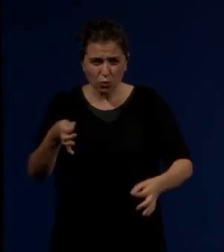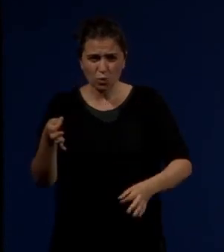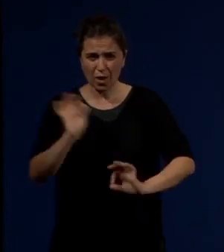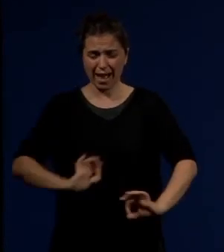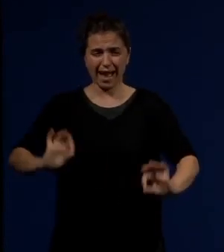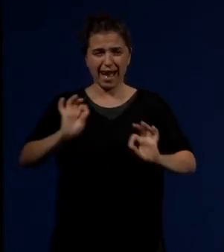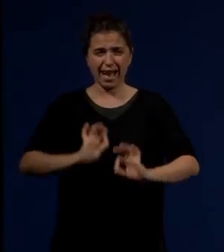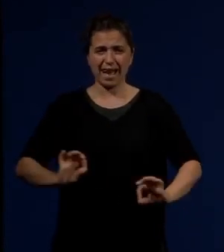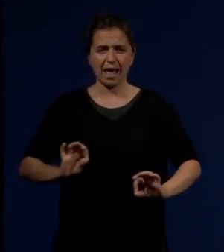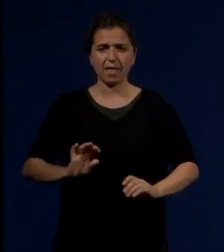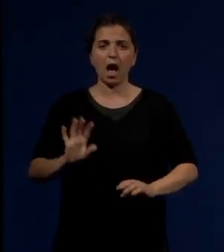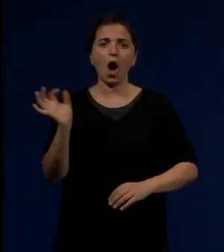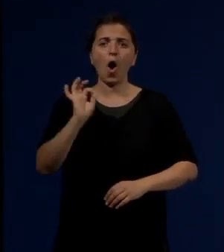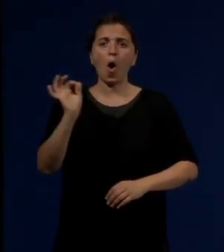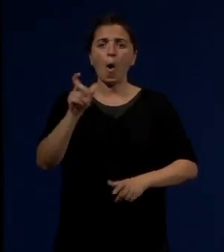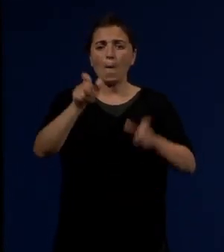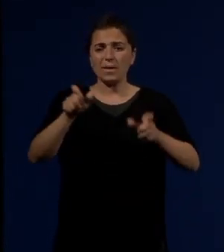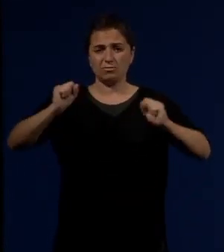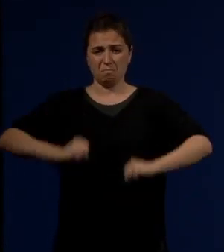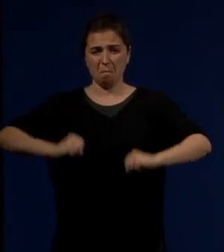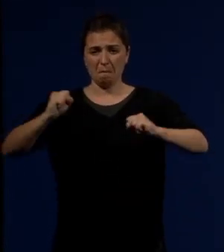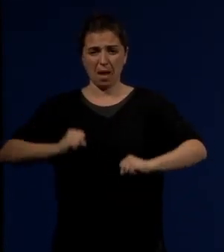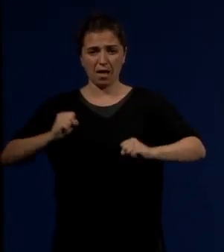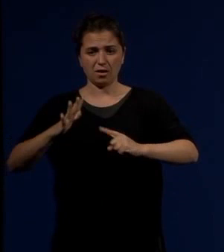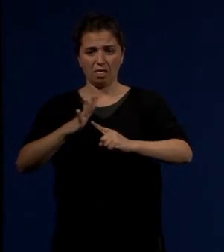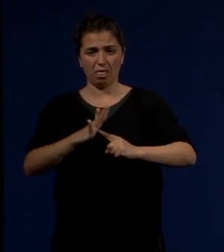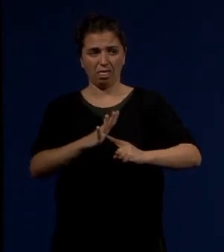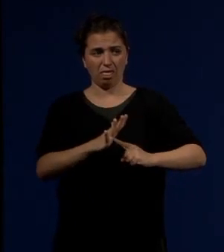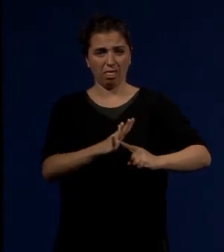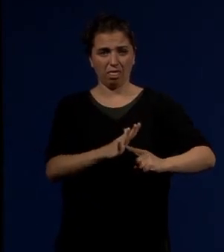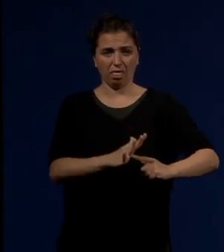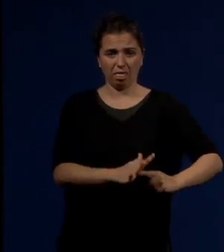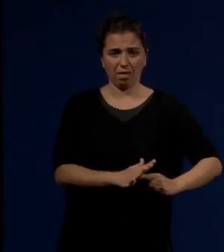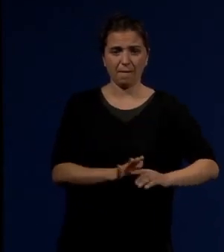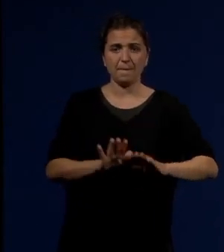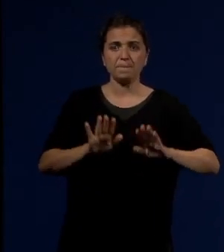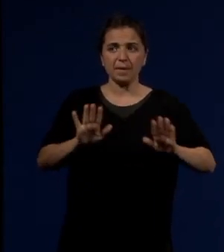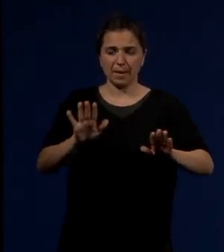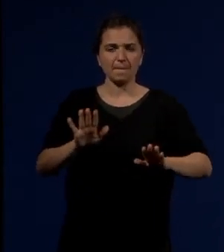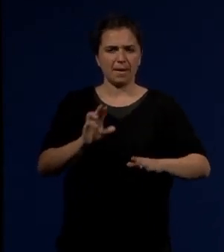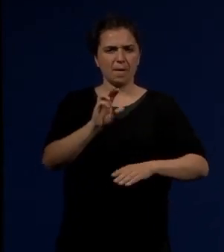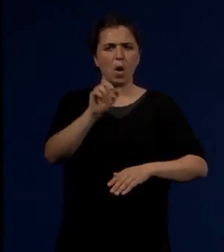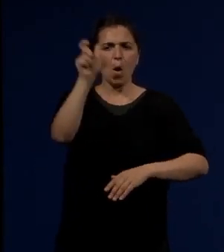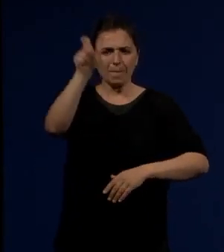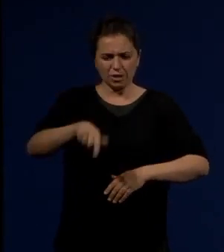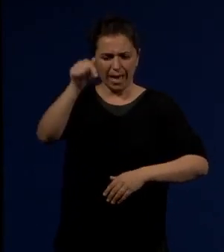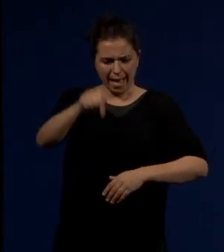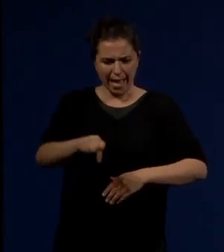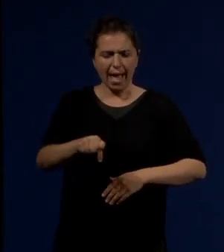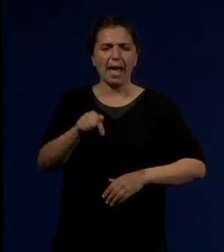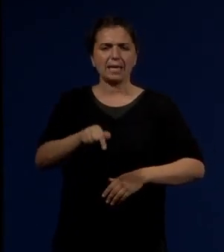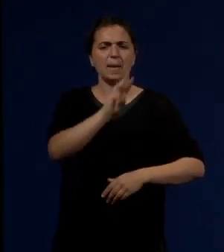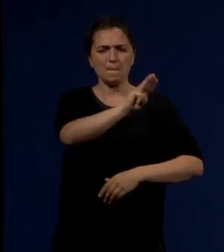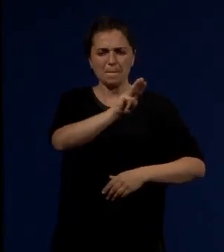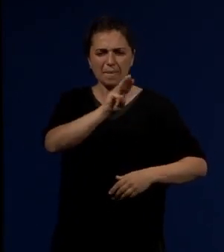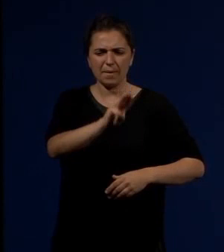xusto non denigra os seus maiores. E José Luis Saavedra Lestal, alto cargo do Partido Popular aquí na provincia de Lugo e hasta o